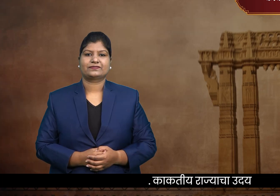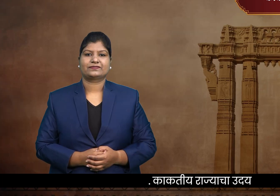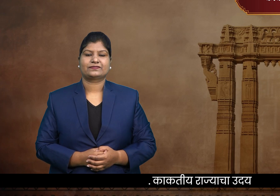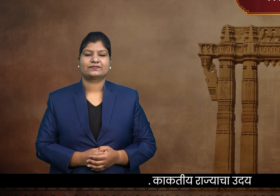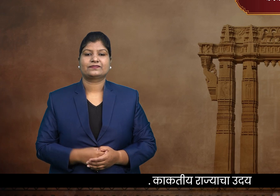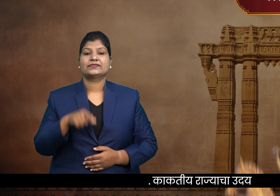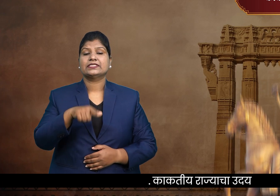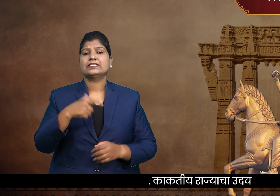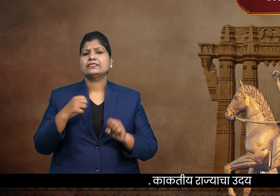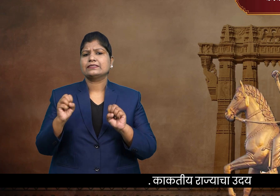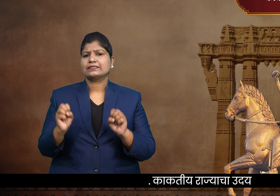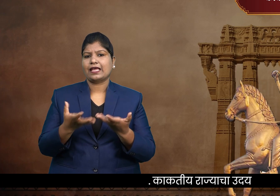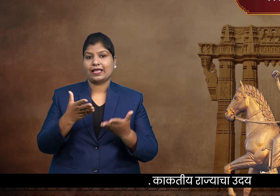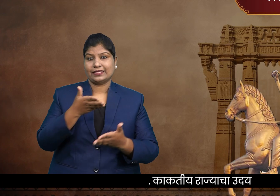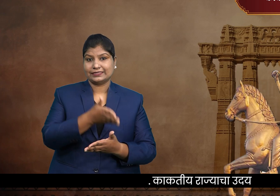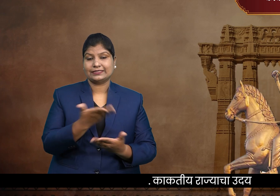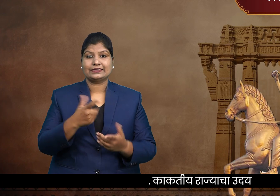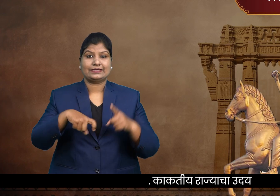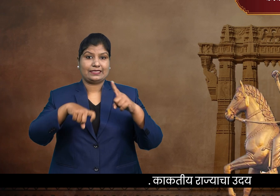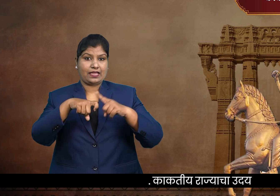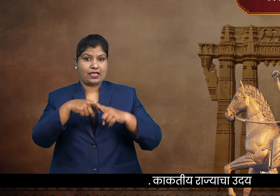काकतीय राज्याचा उदय.